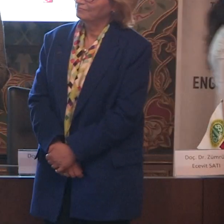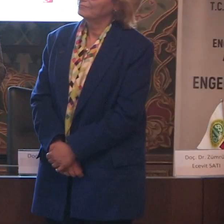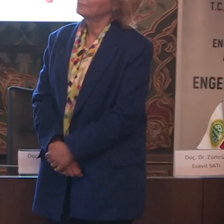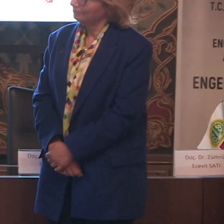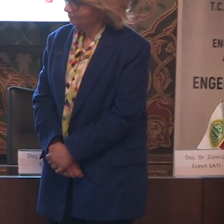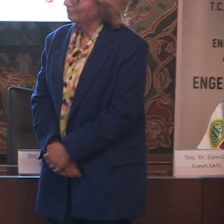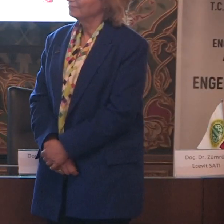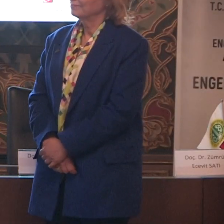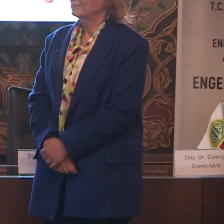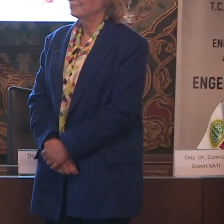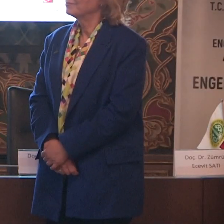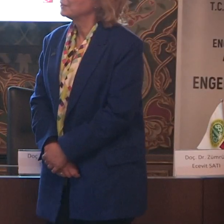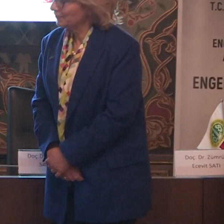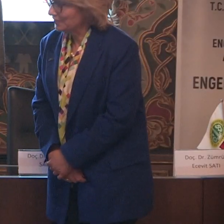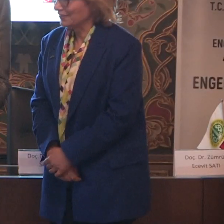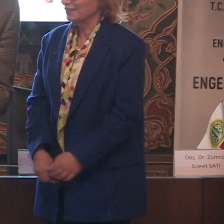çok teşekkür ederim. Sorun yok. Sayın